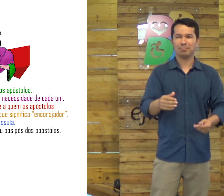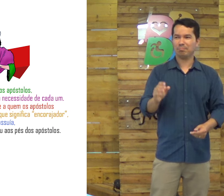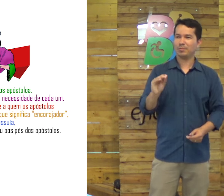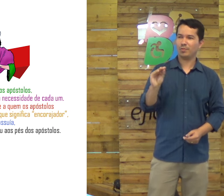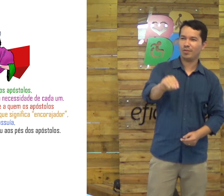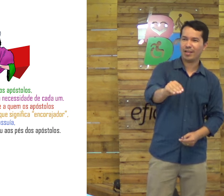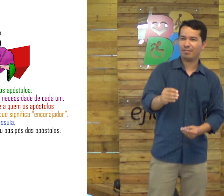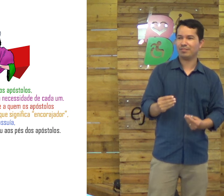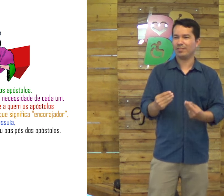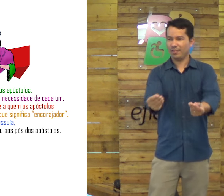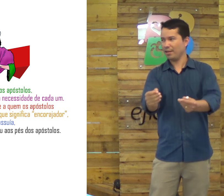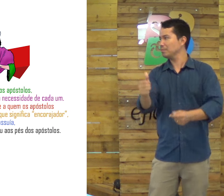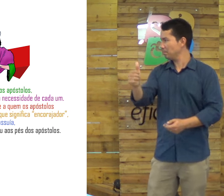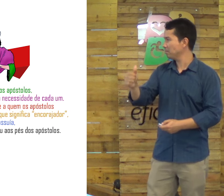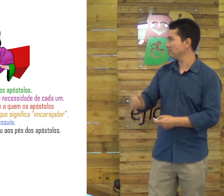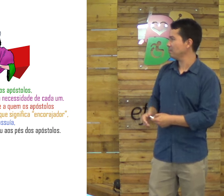Davam? Entregavam? Isso.